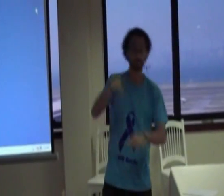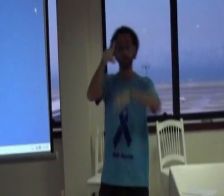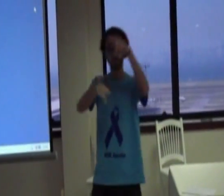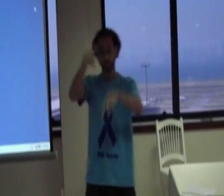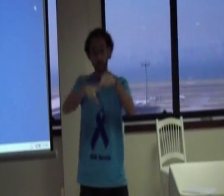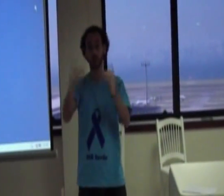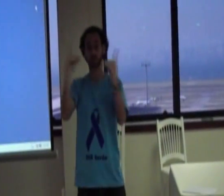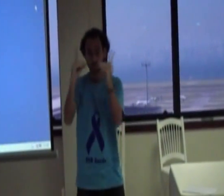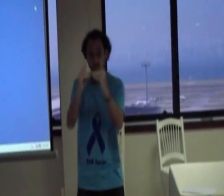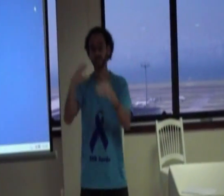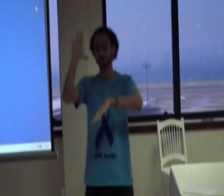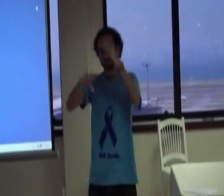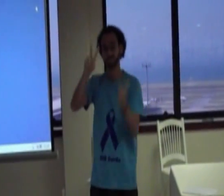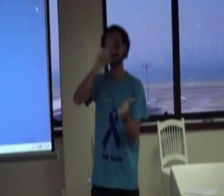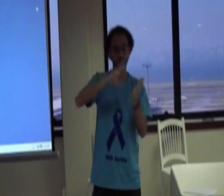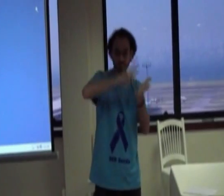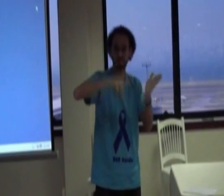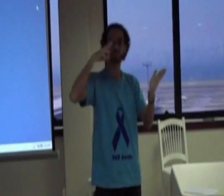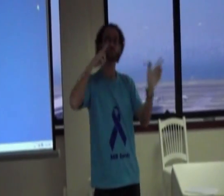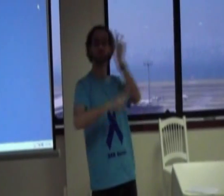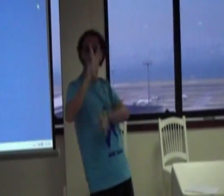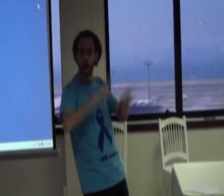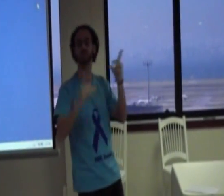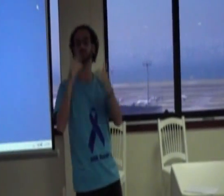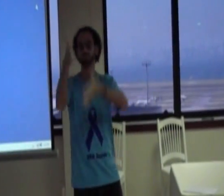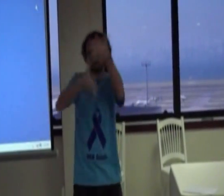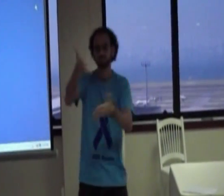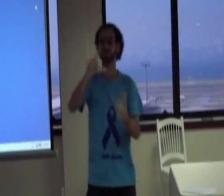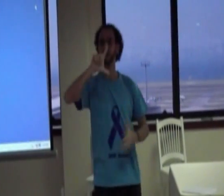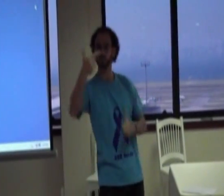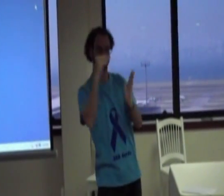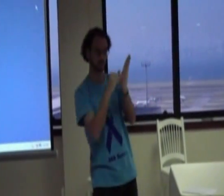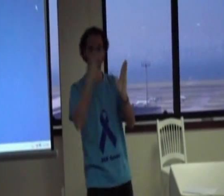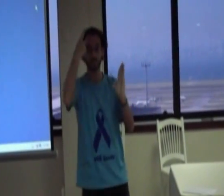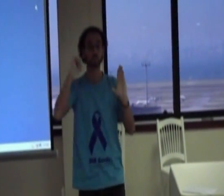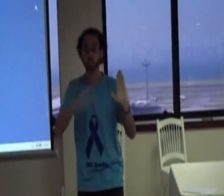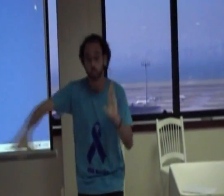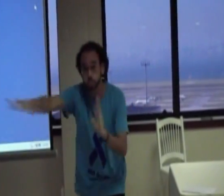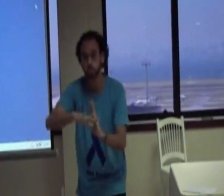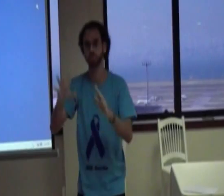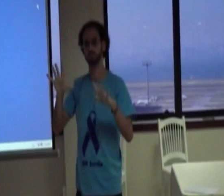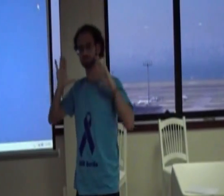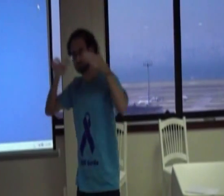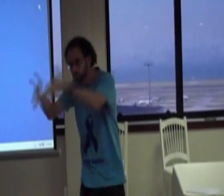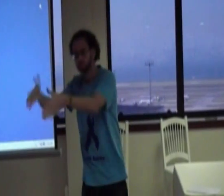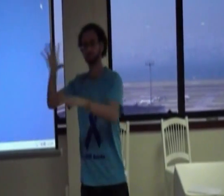língua de sinais, material didático, com didática visual para o